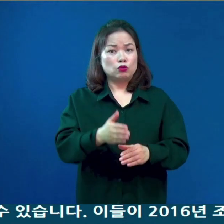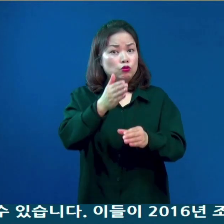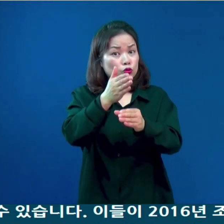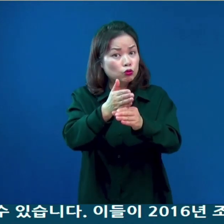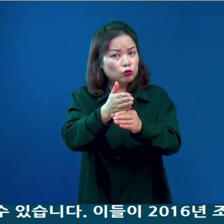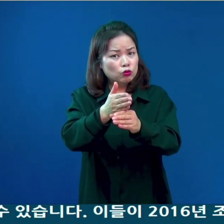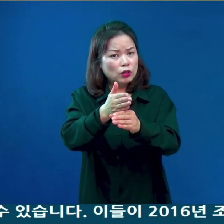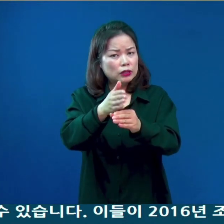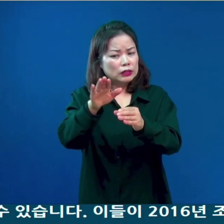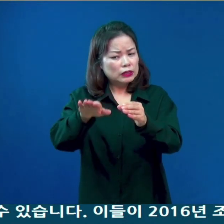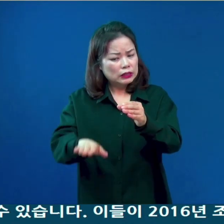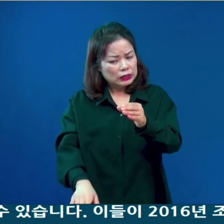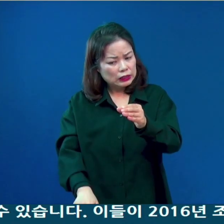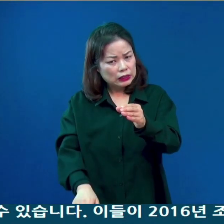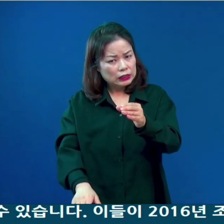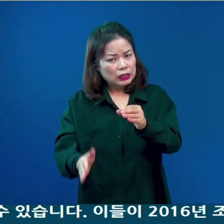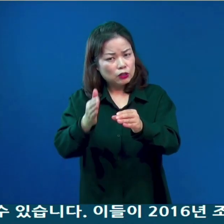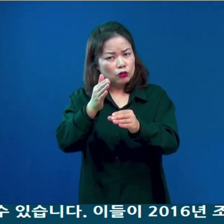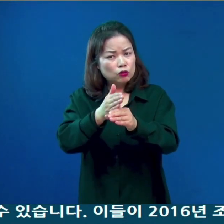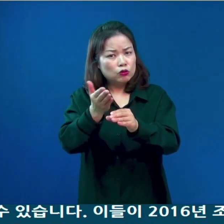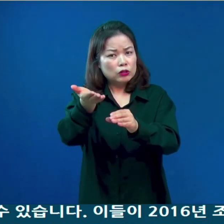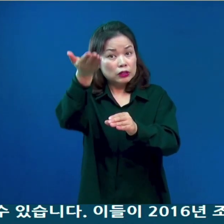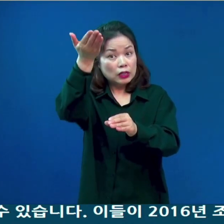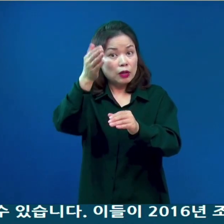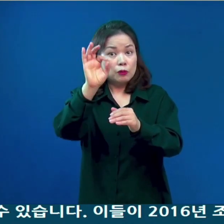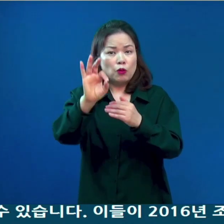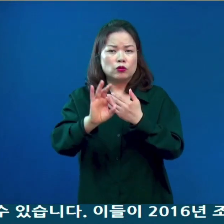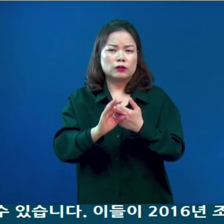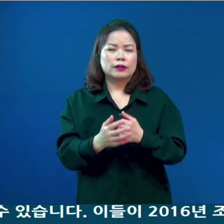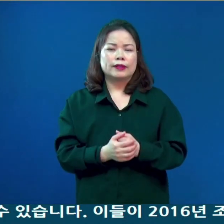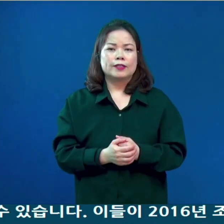중간층 이하가 중간층 상 보시면